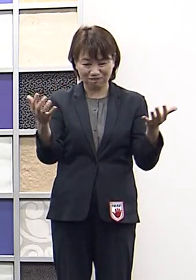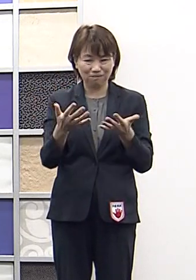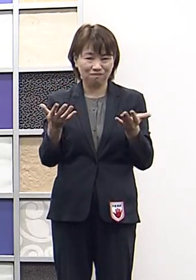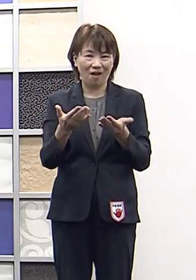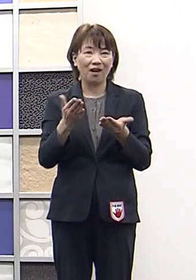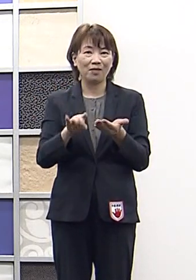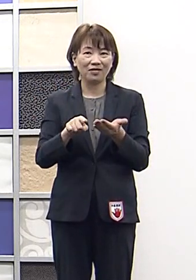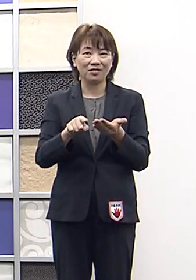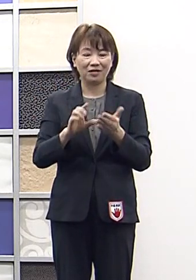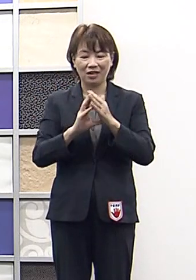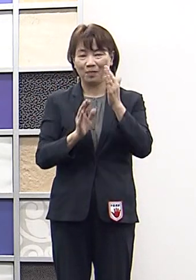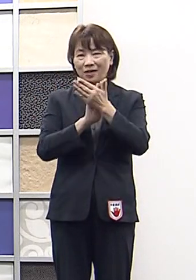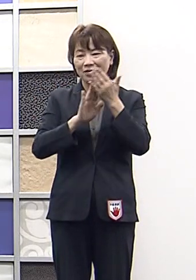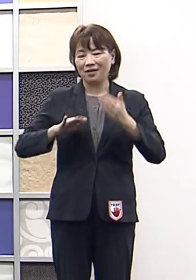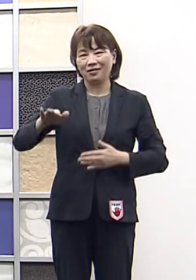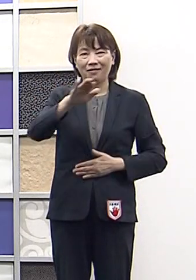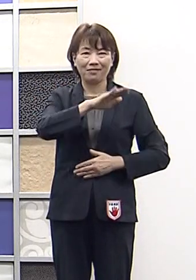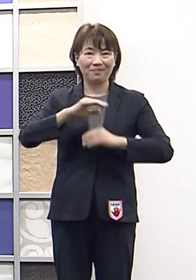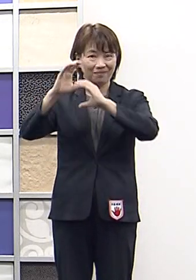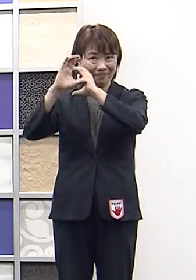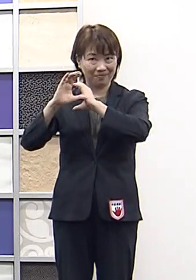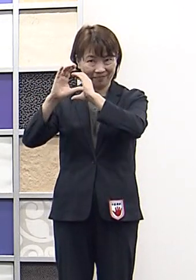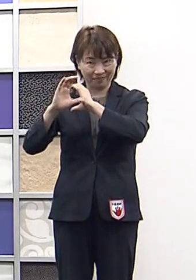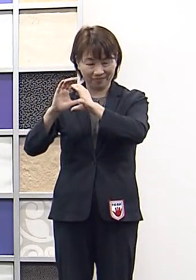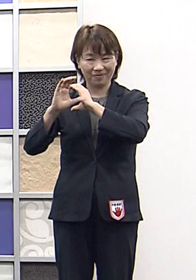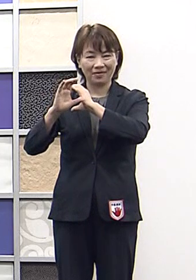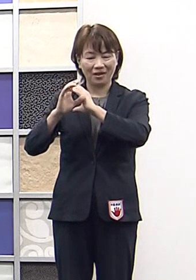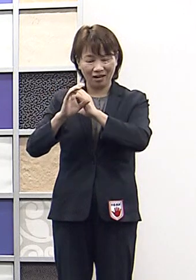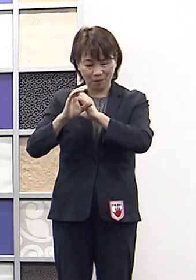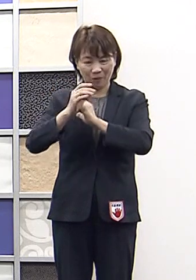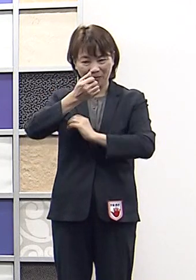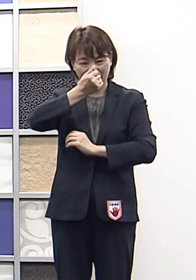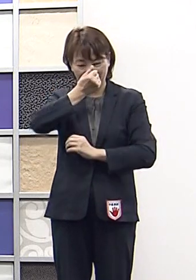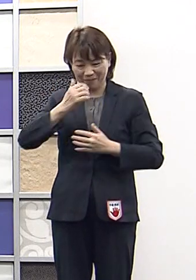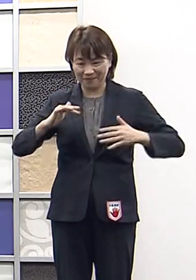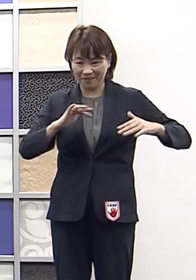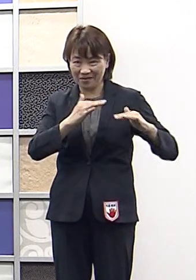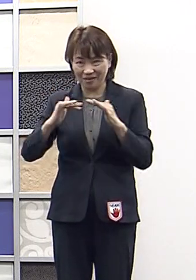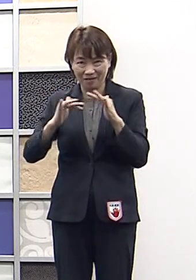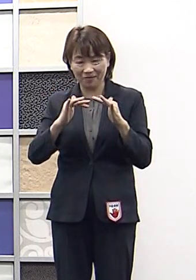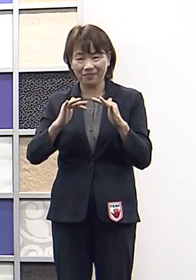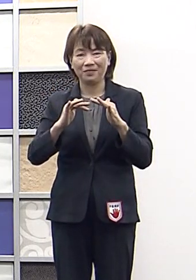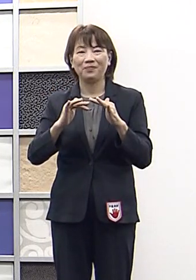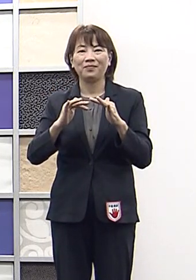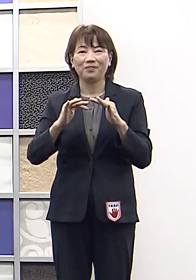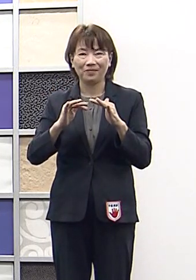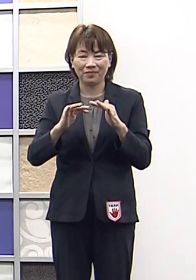体のお祭りですから、ぜひですね、大いに、議論をしていただいて、その、